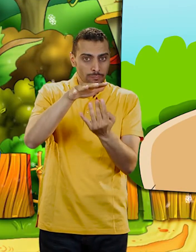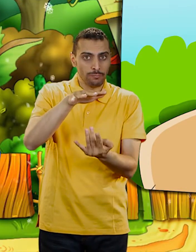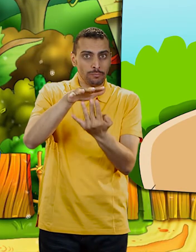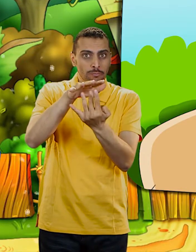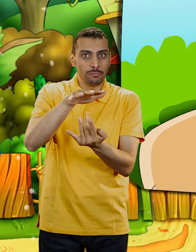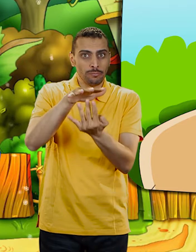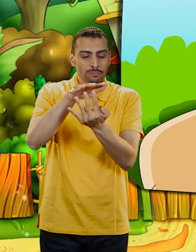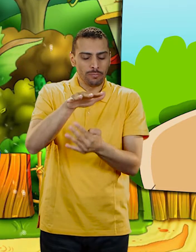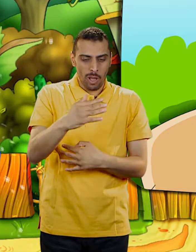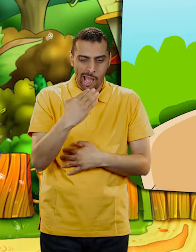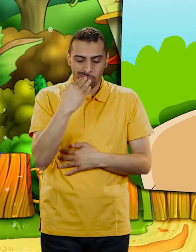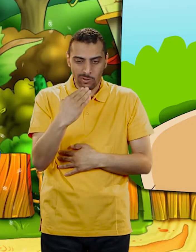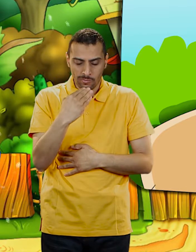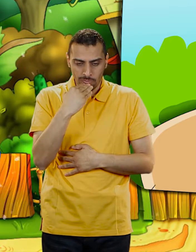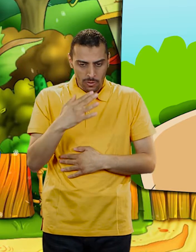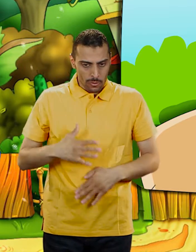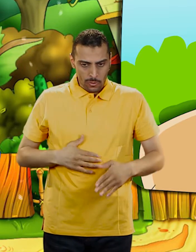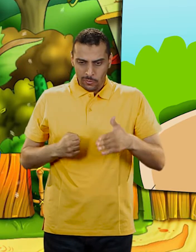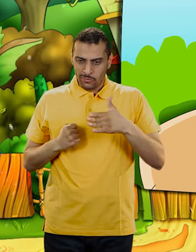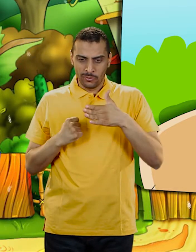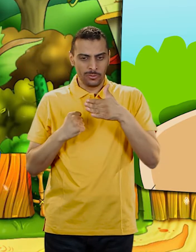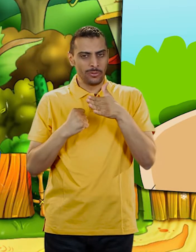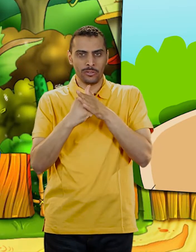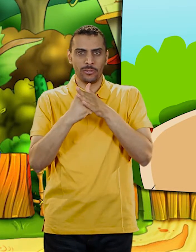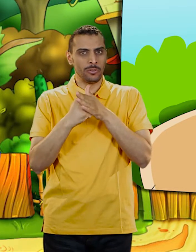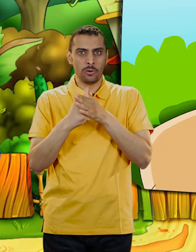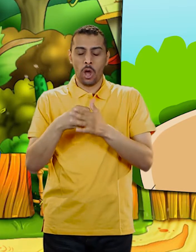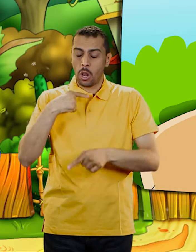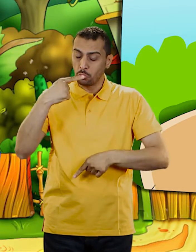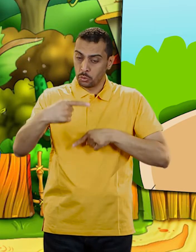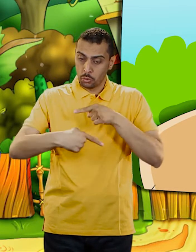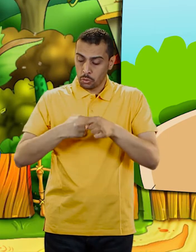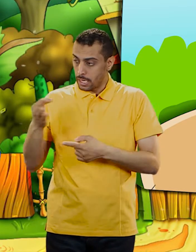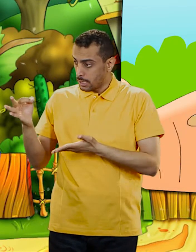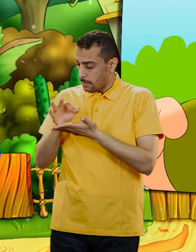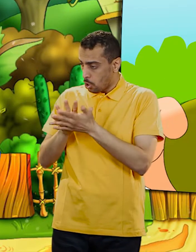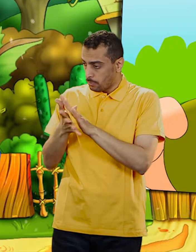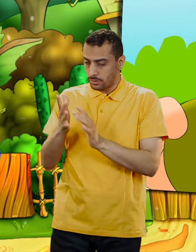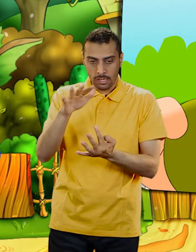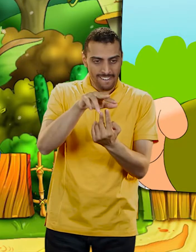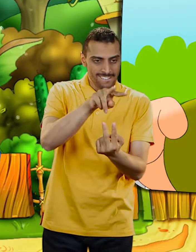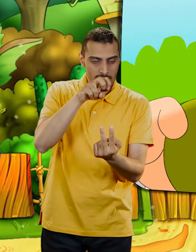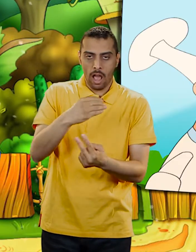لقد شبعت تماما وسوف افعل ذلك كل يوم